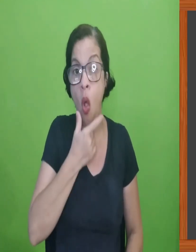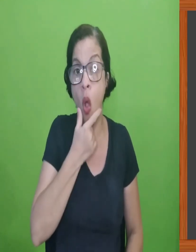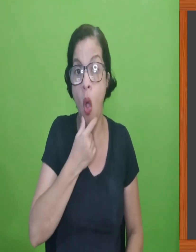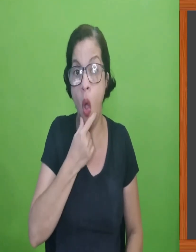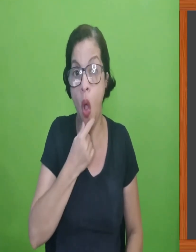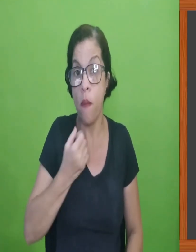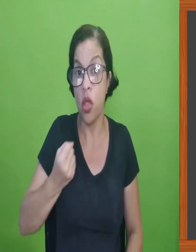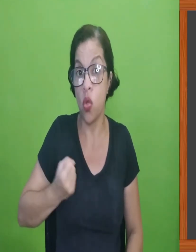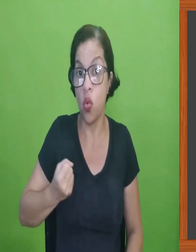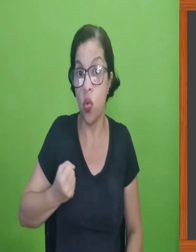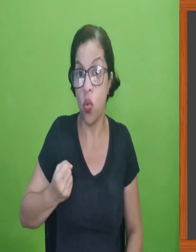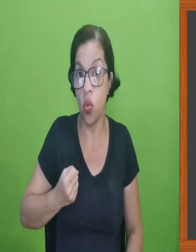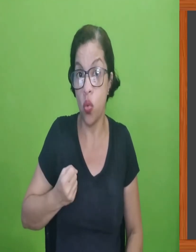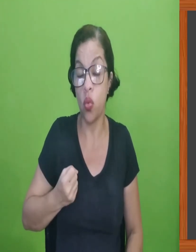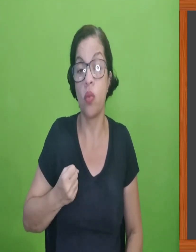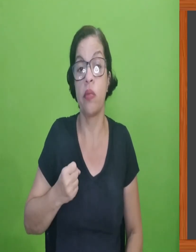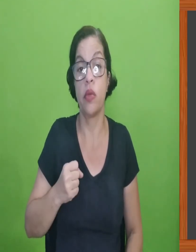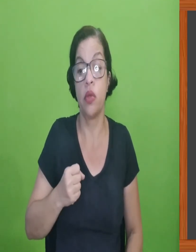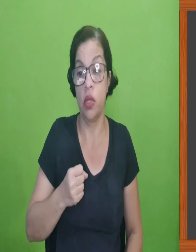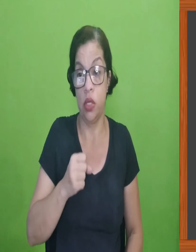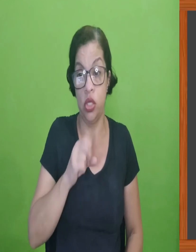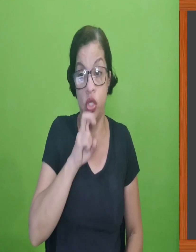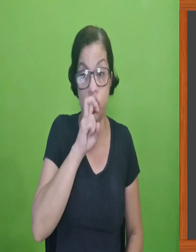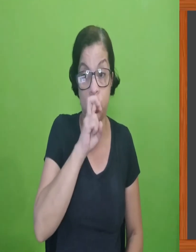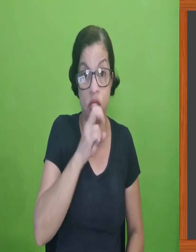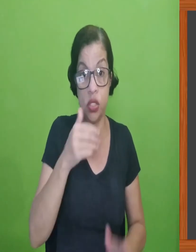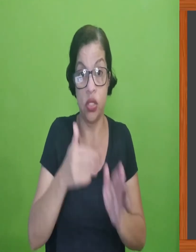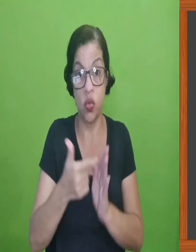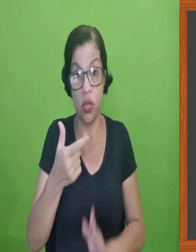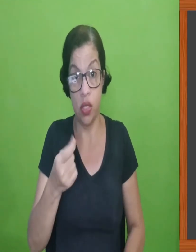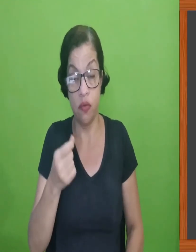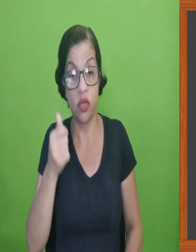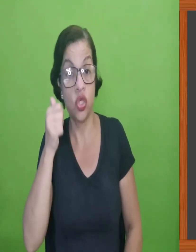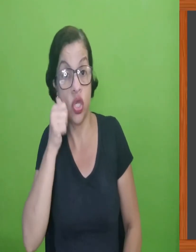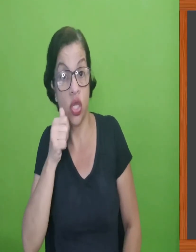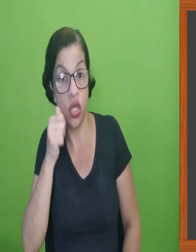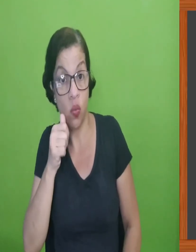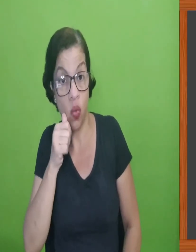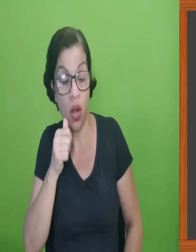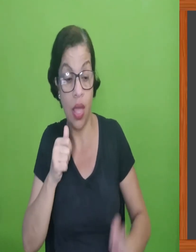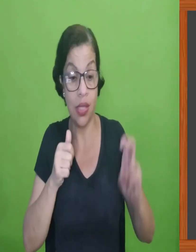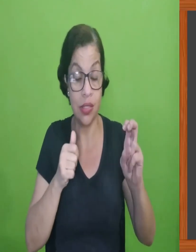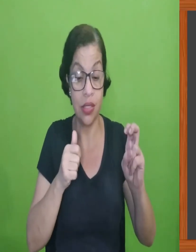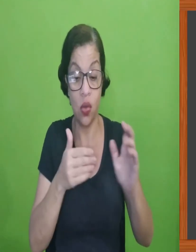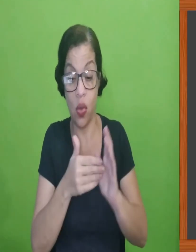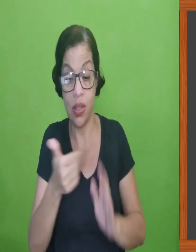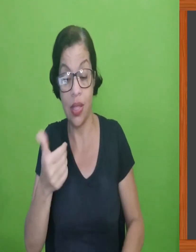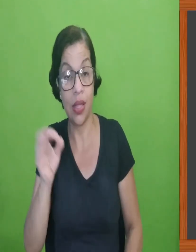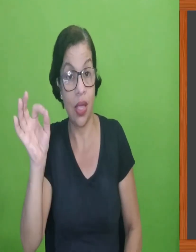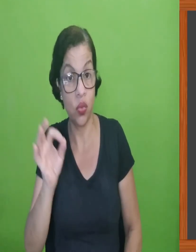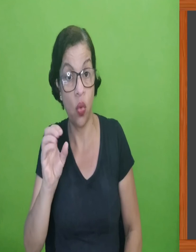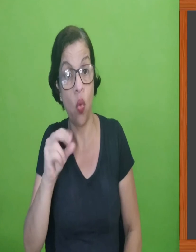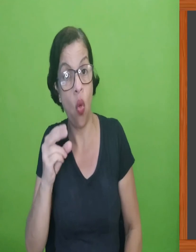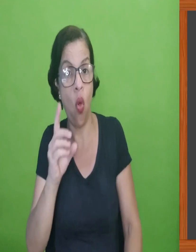score de risco global de 5 a 20% e mulheres com score de risco global de 5 a 10%,